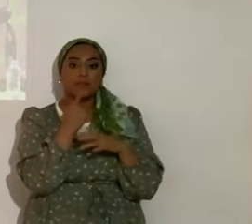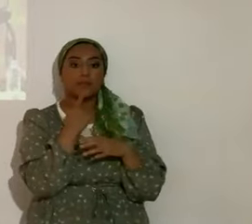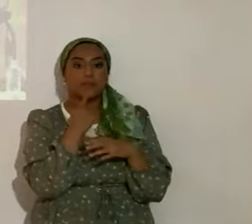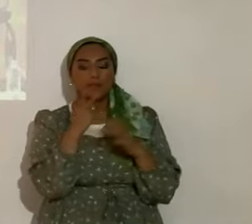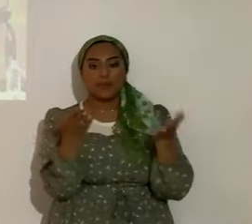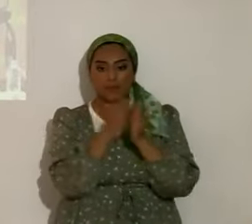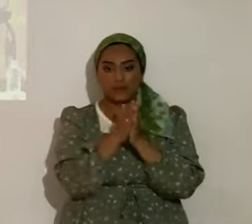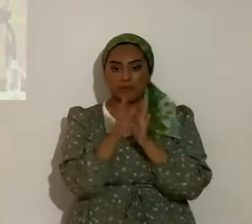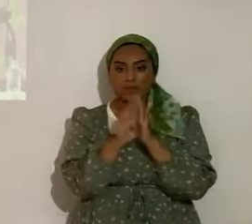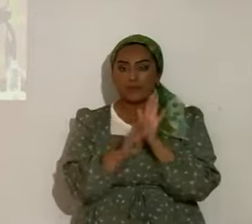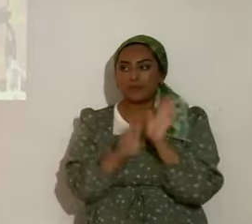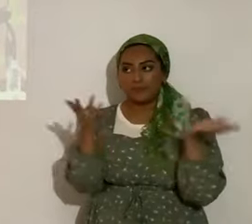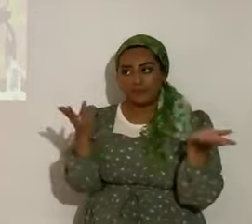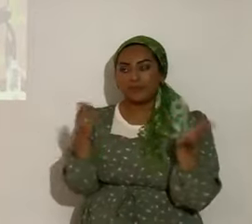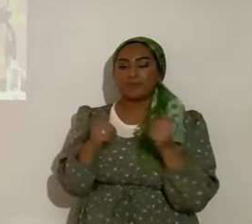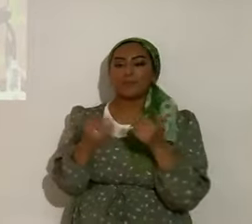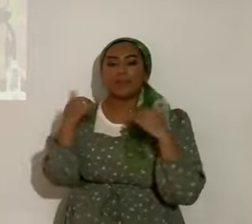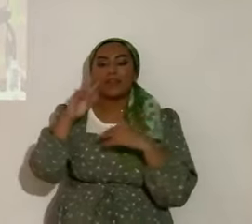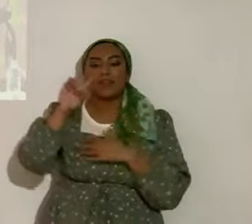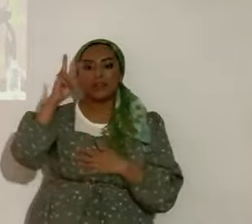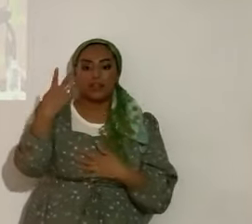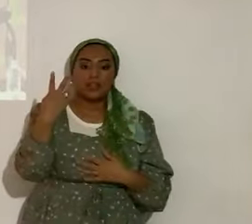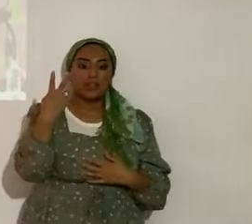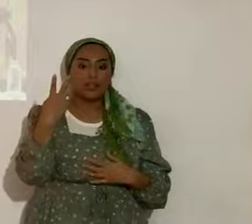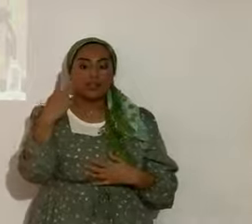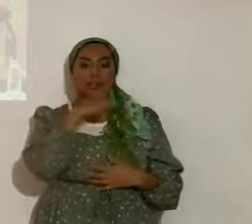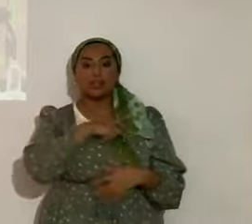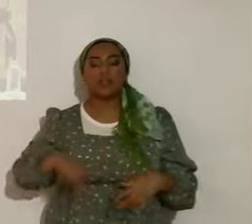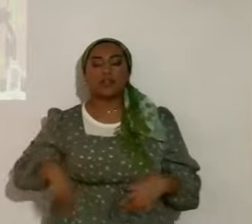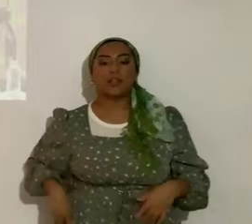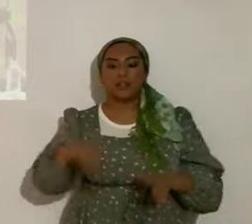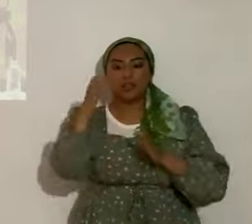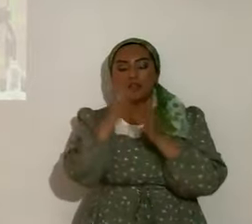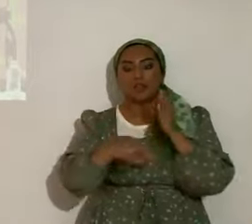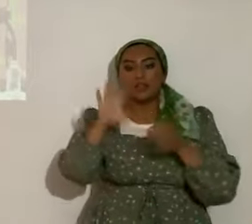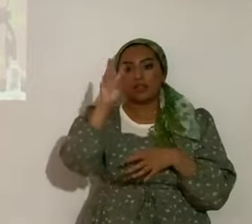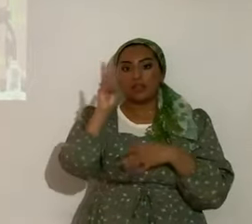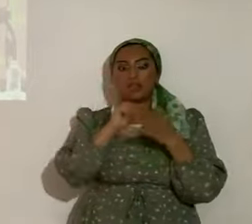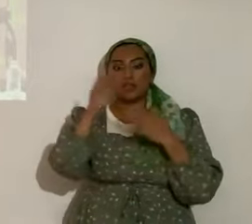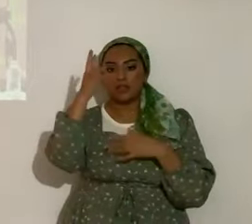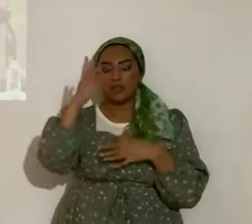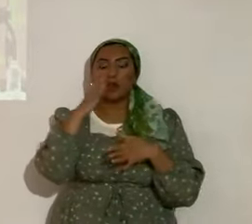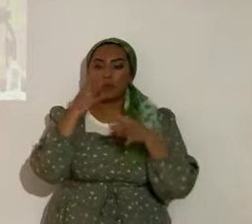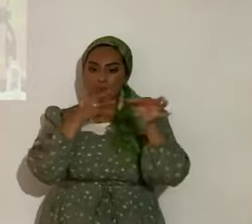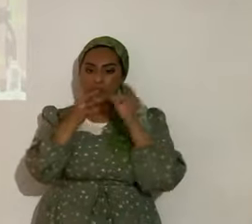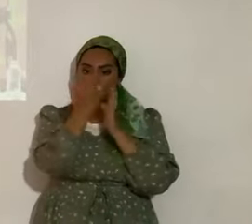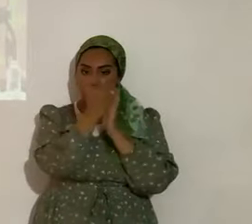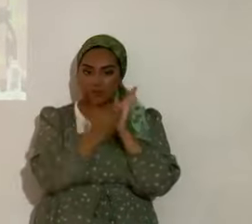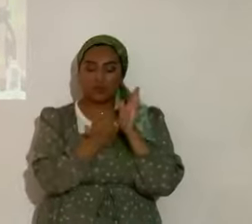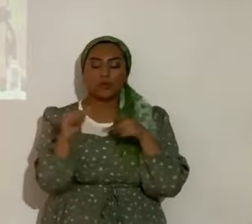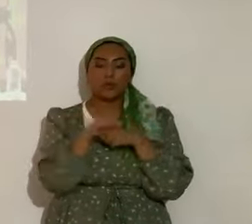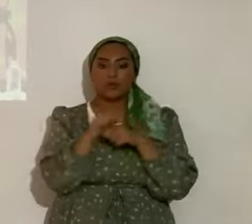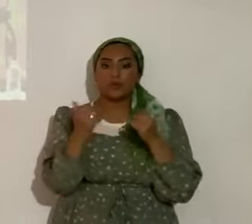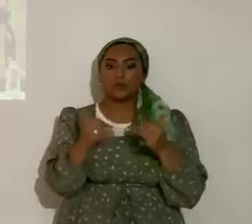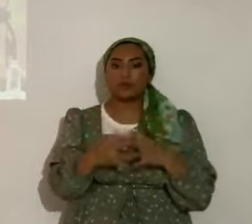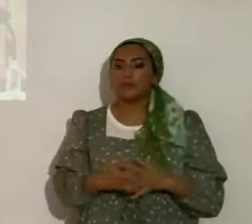la Biblia, bueno, lo digo. Segunda de Reyes 6:17. Vamos para allá y les voy a explicar varias cosas y vamos a hacer un